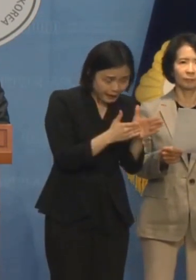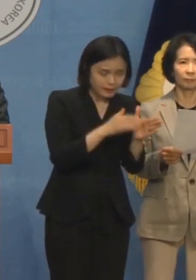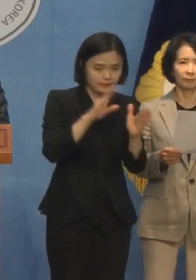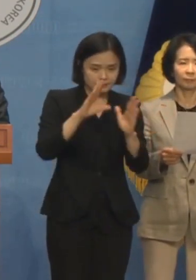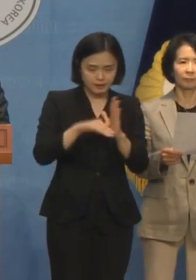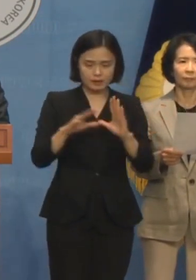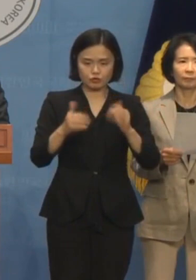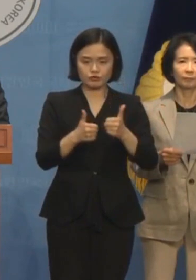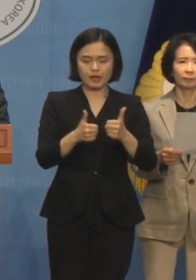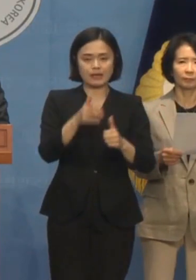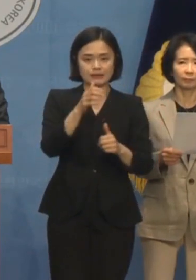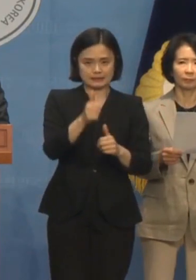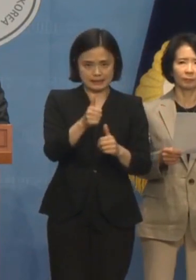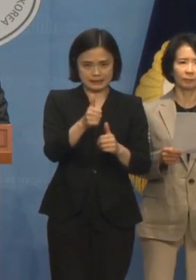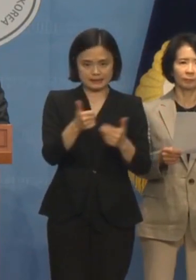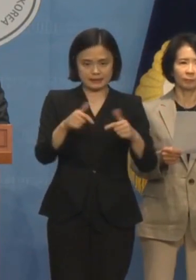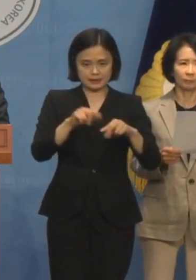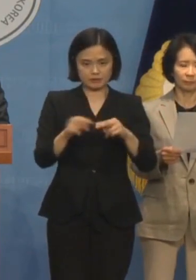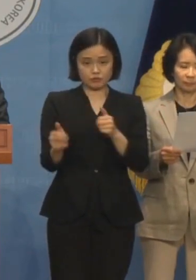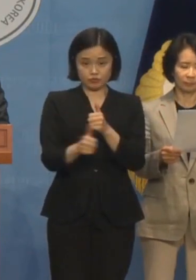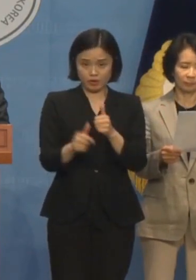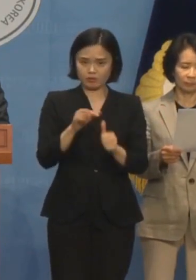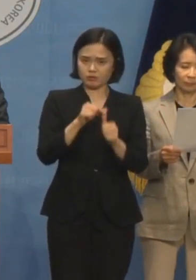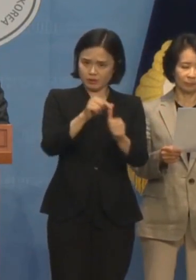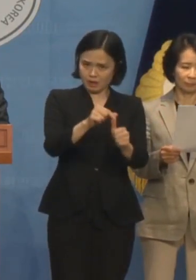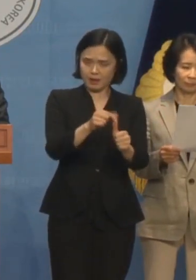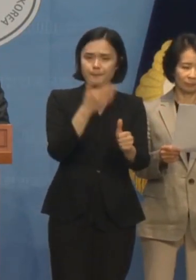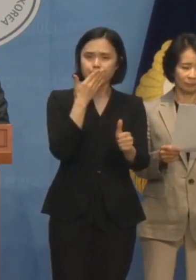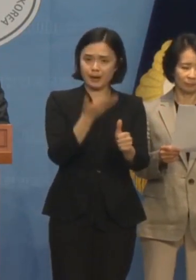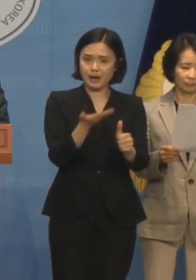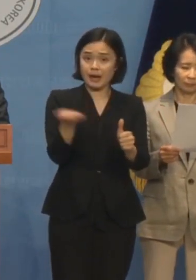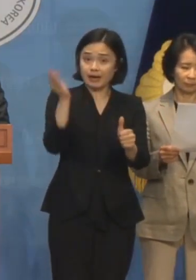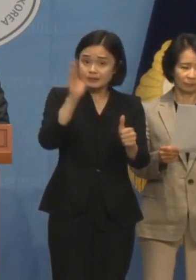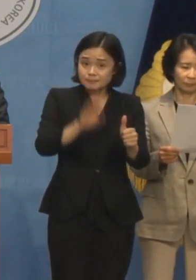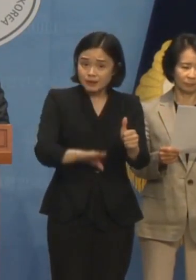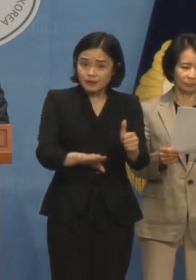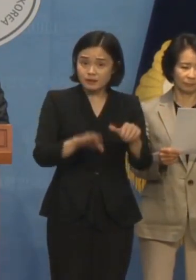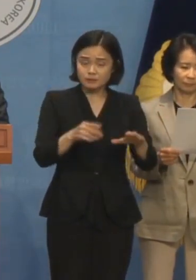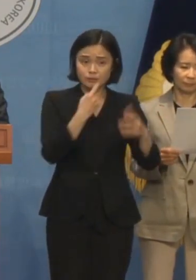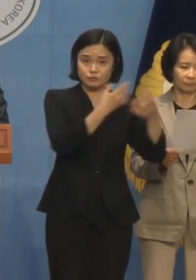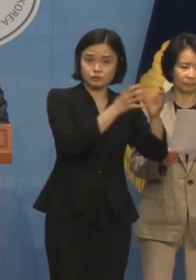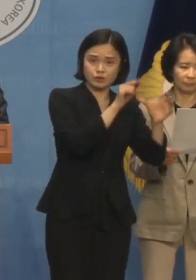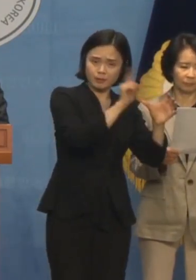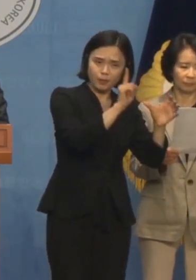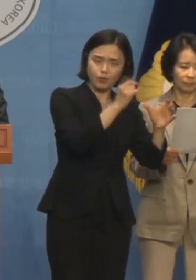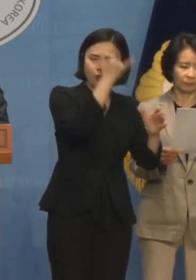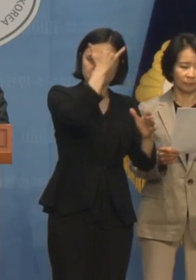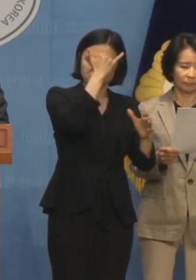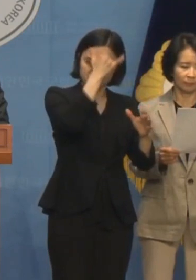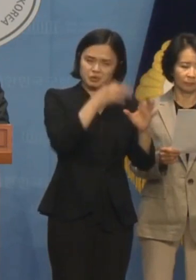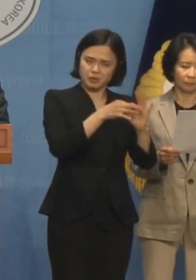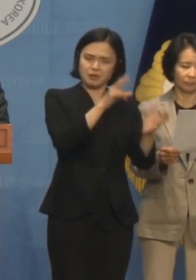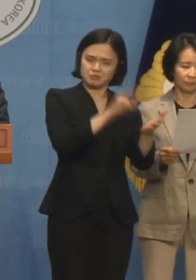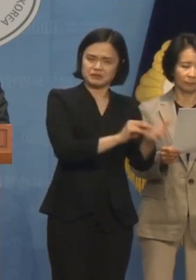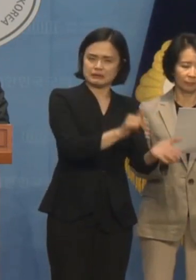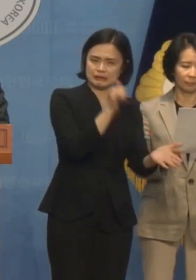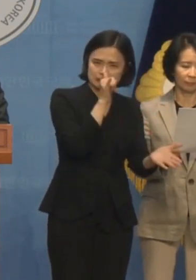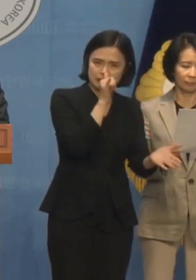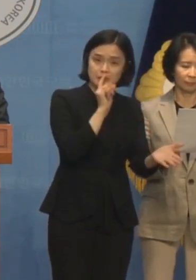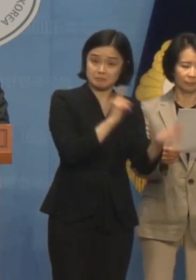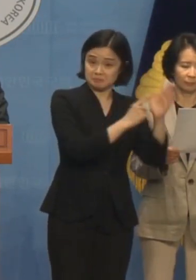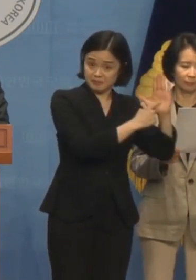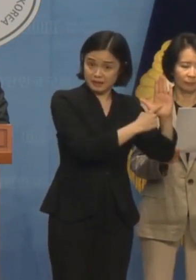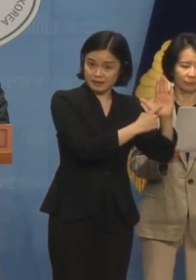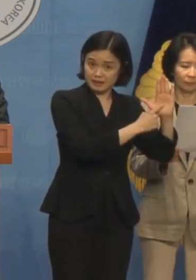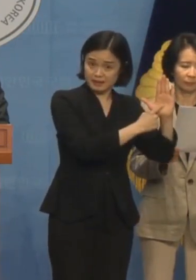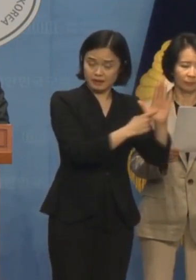이것이 아무 문제도 없는 억지 주장이 드러나자 이번에 민주당은 윤리적 문제를 제기했습니다. 바로 우리가